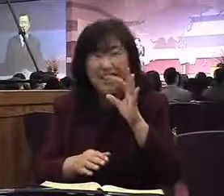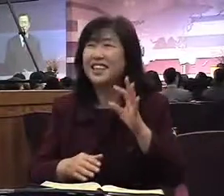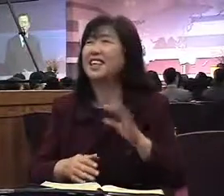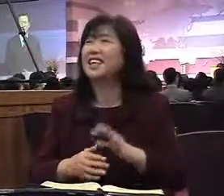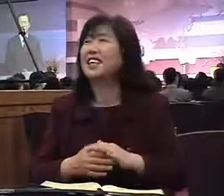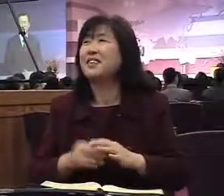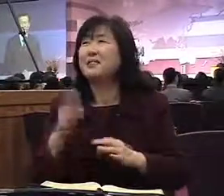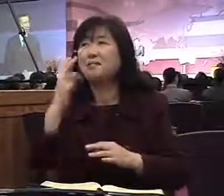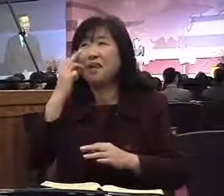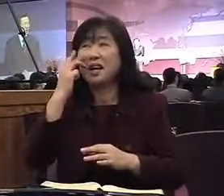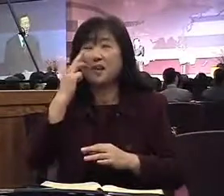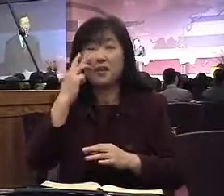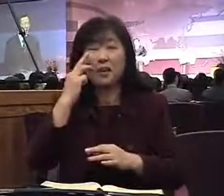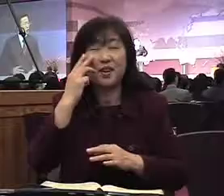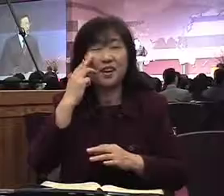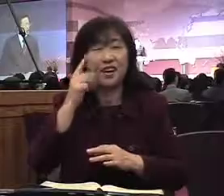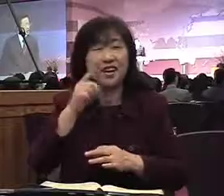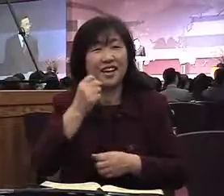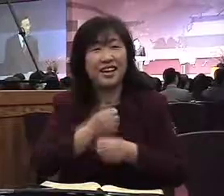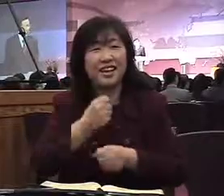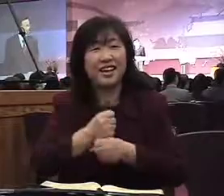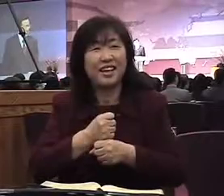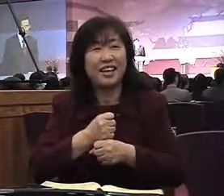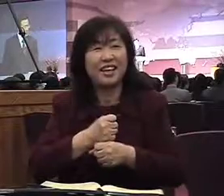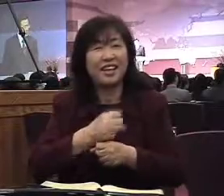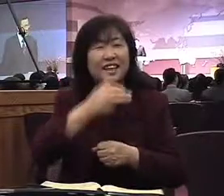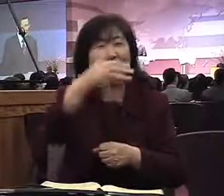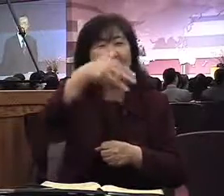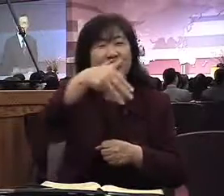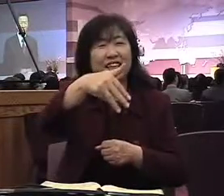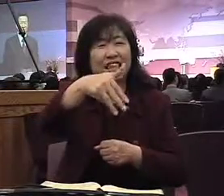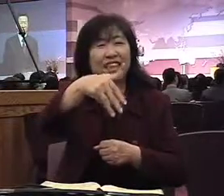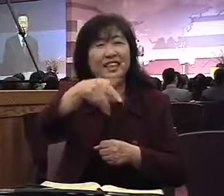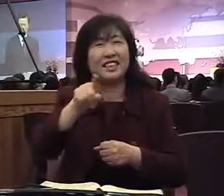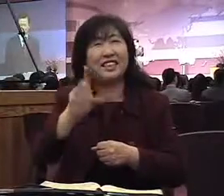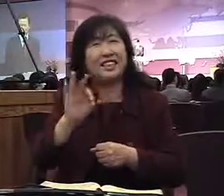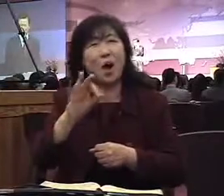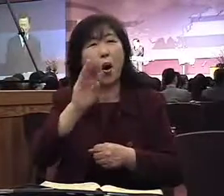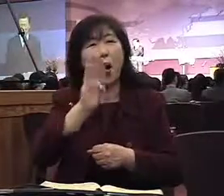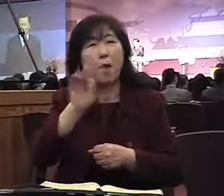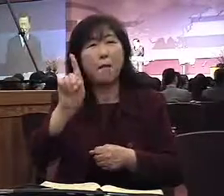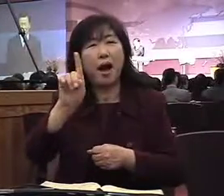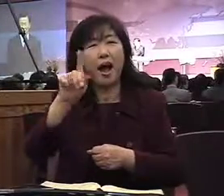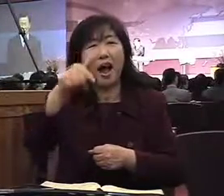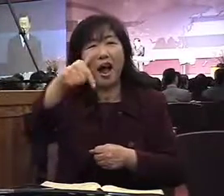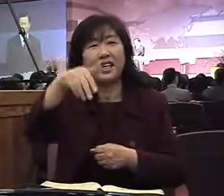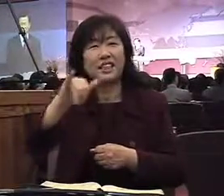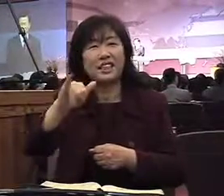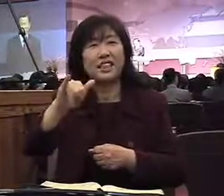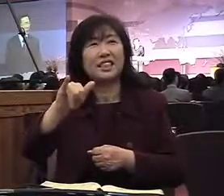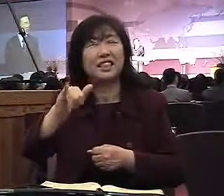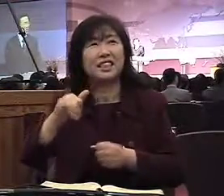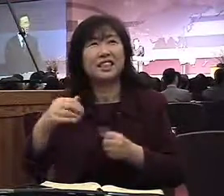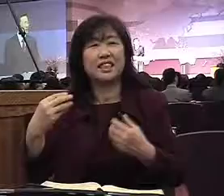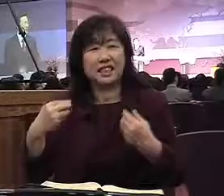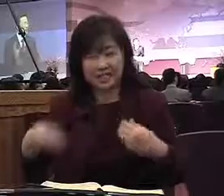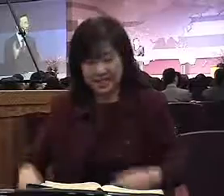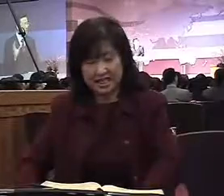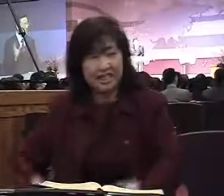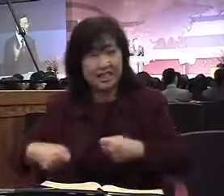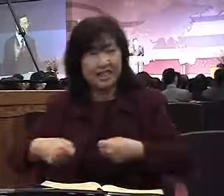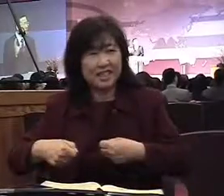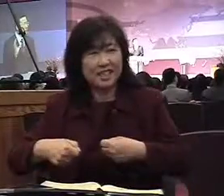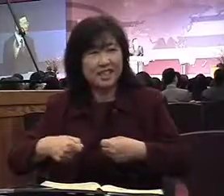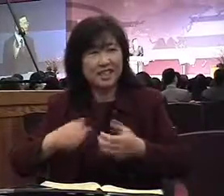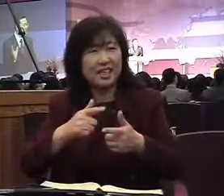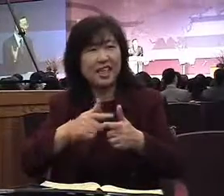여러분 저 미국의 어느 저 작가 가운데 청바지를 입은 예수님, 또 CEO 지저스, 그래서 최고 경영자 예수라는 책을